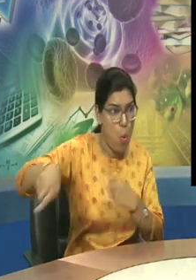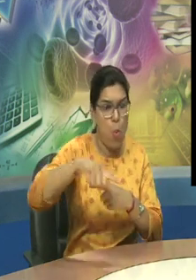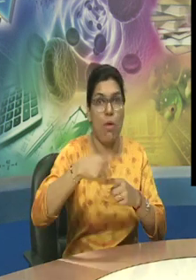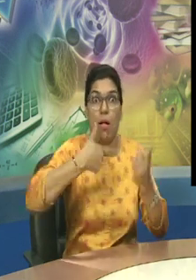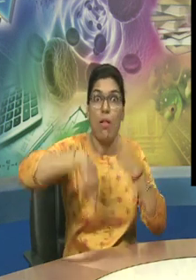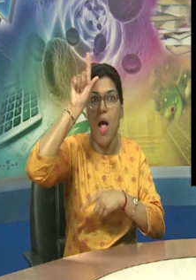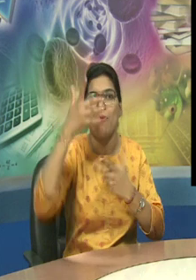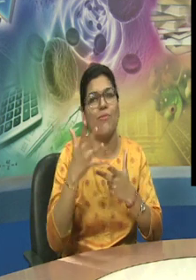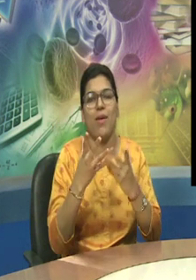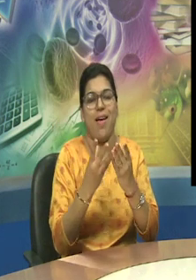सर्वप्रथम